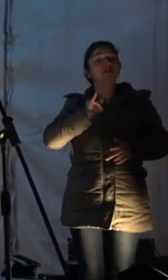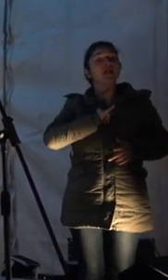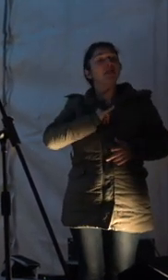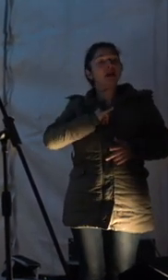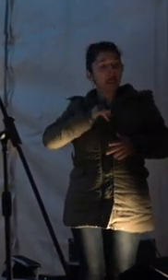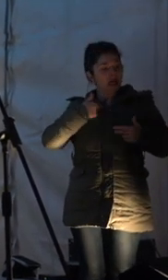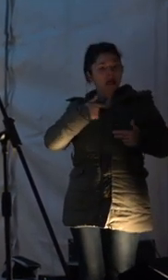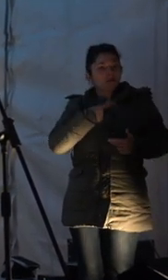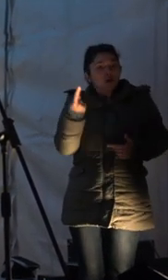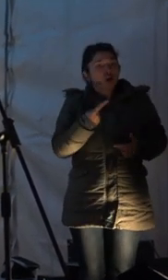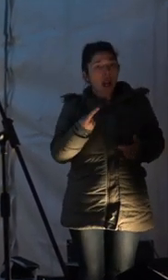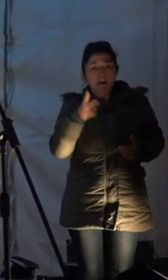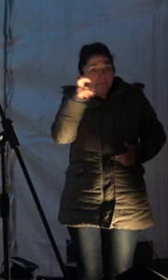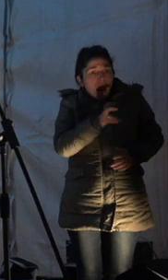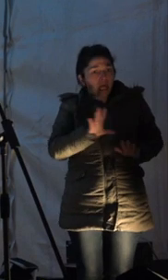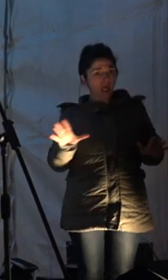Marcela